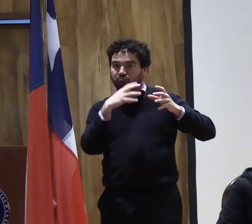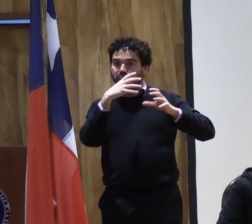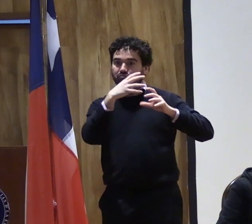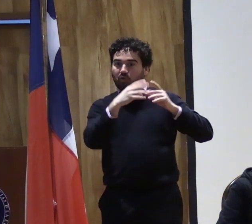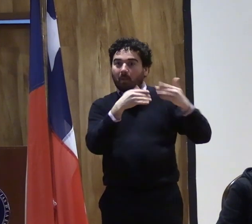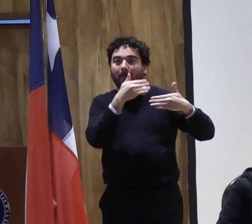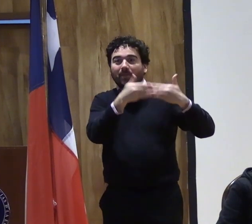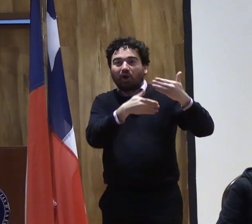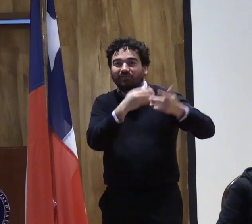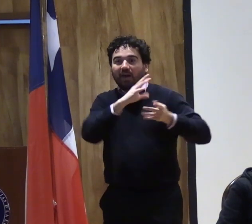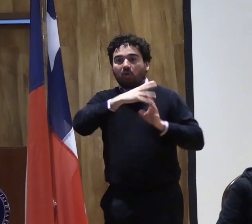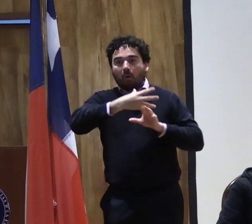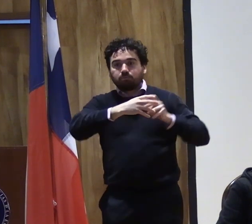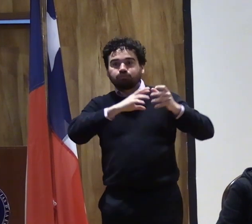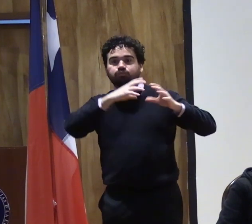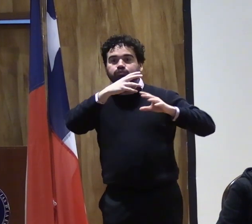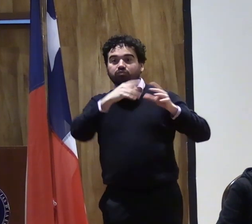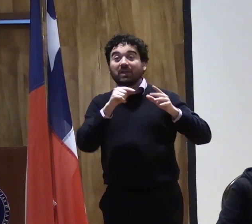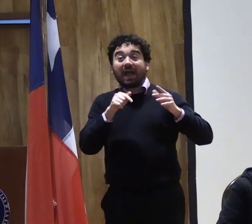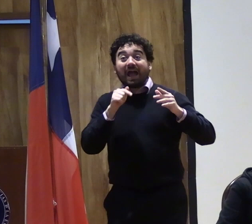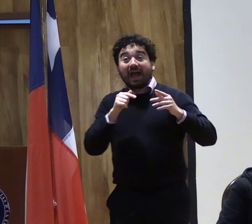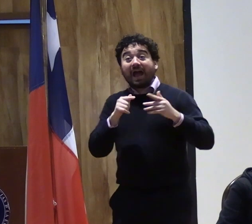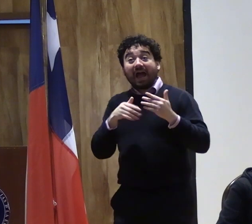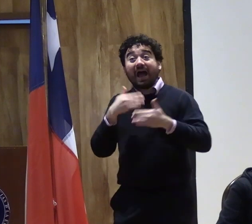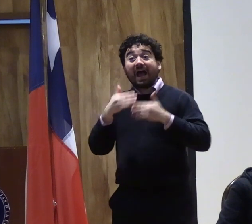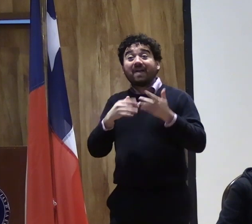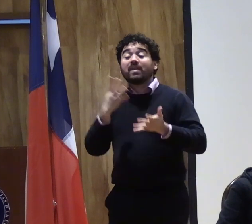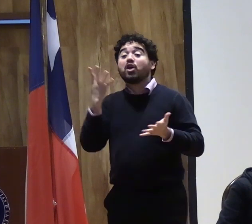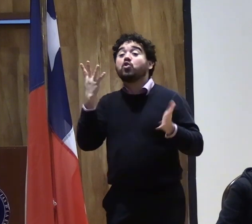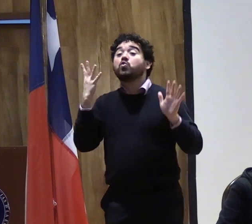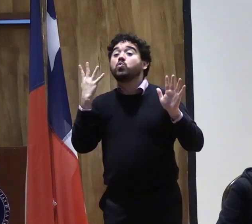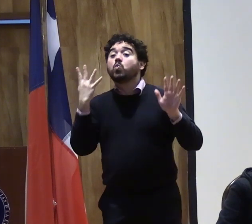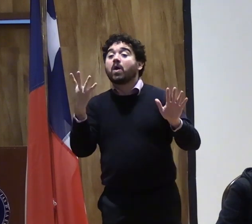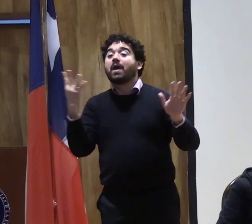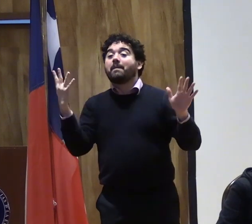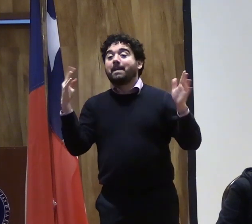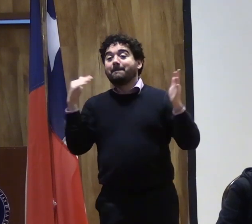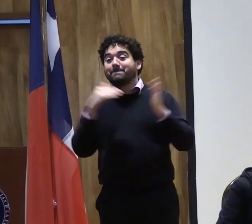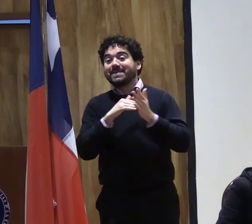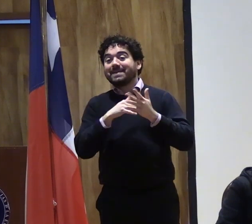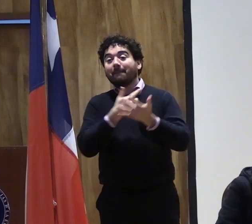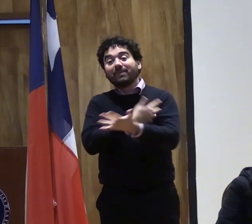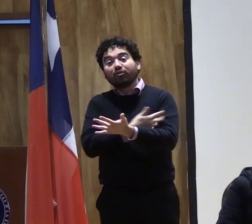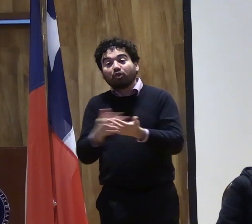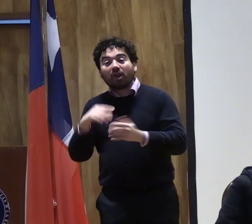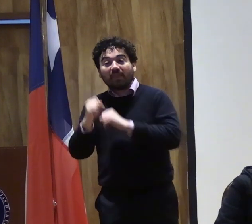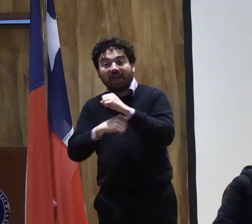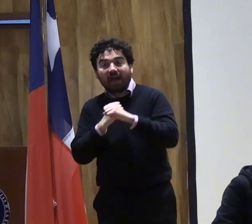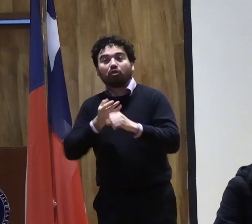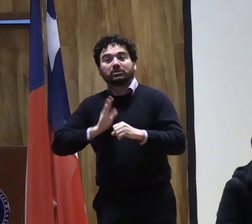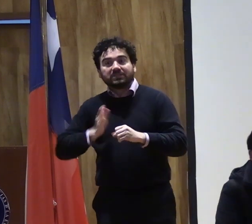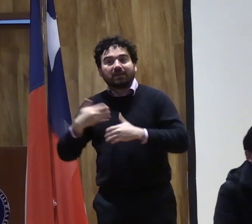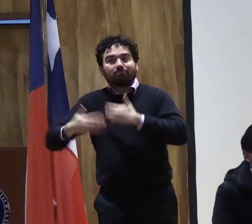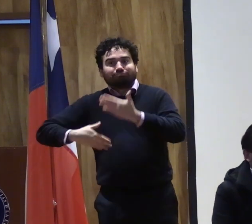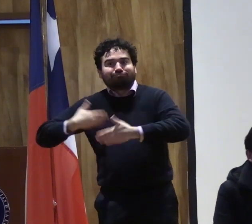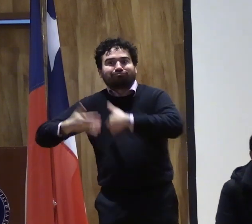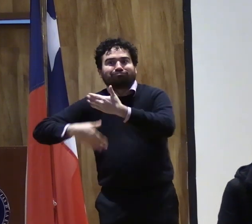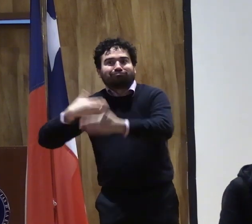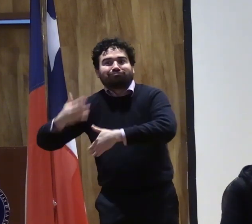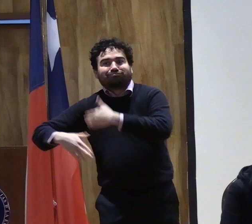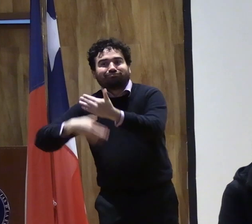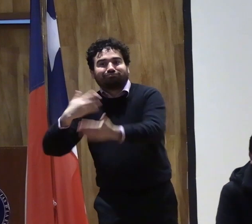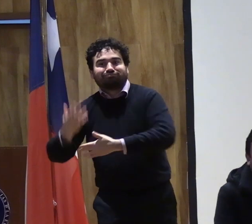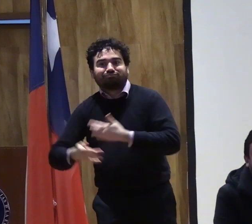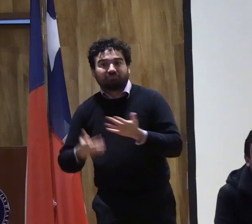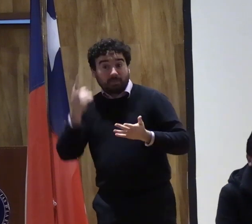el caso continuó por 9.000 millones de años. Esto no fue una cuestión rápida, bueno. 9.000